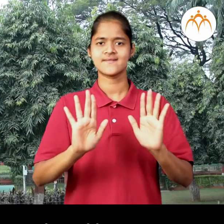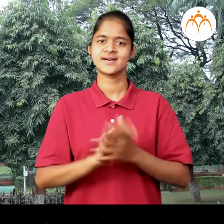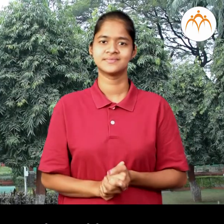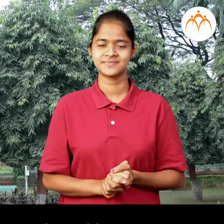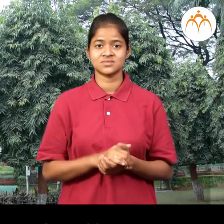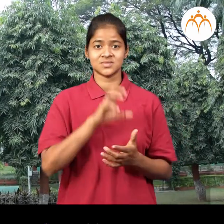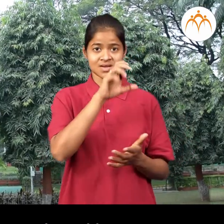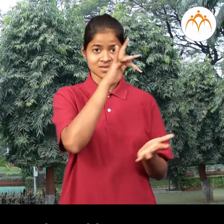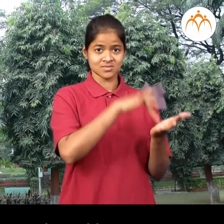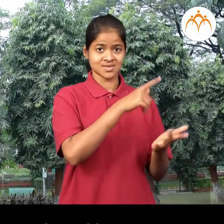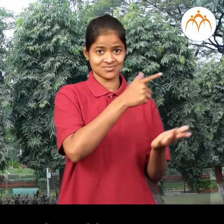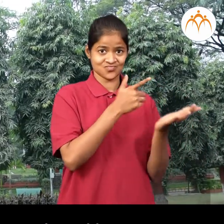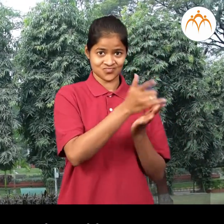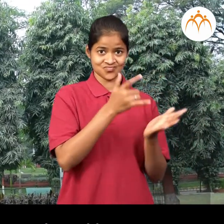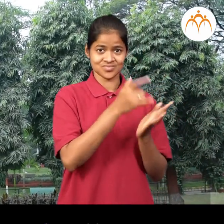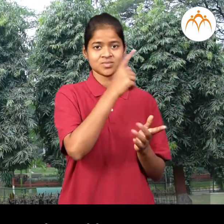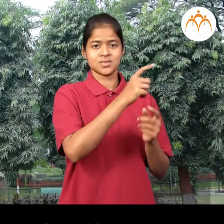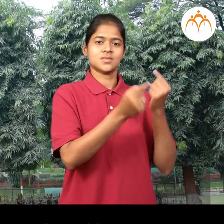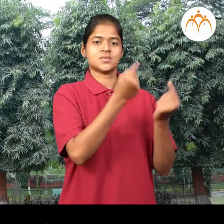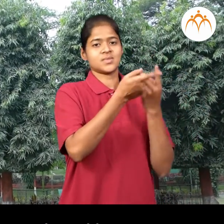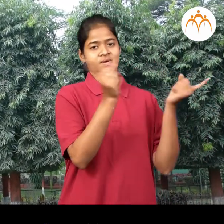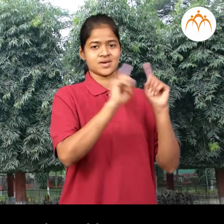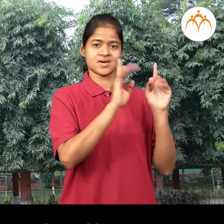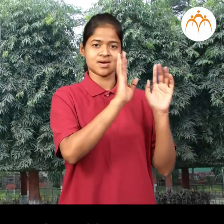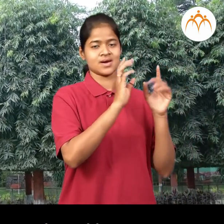आरिया चा गावातले उद्ध्यान सर्वान सठी होते